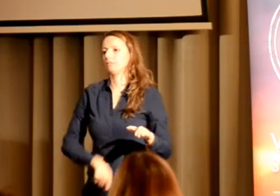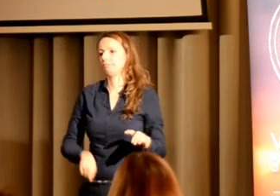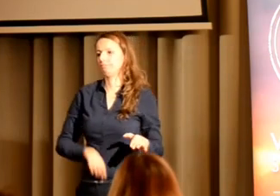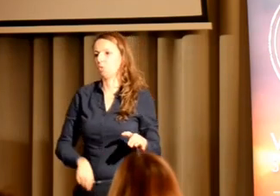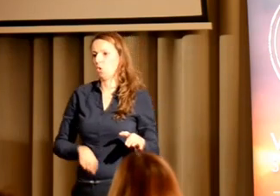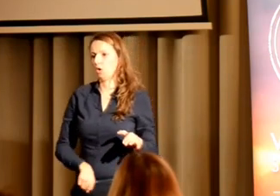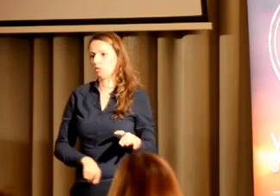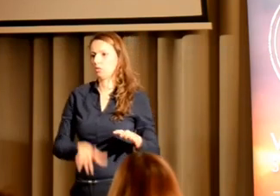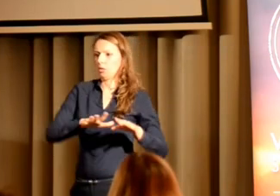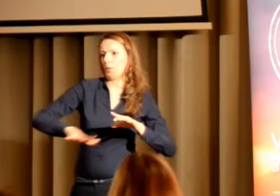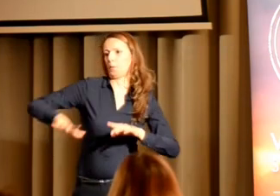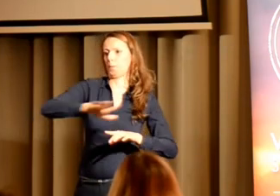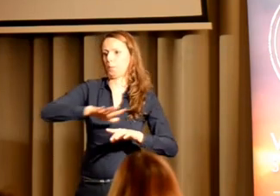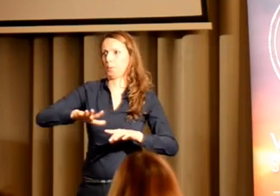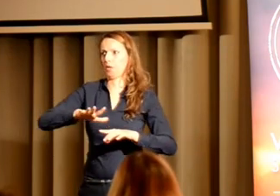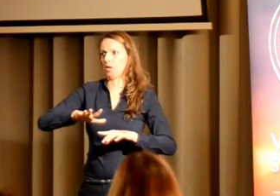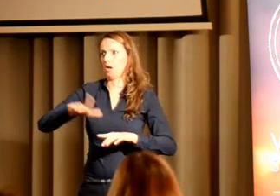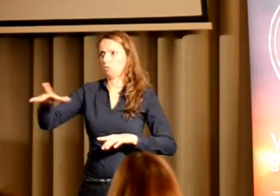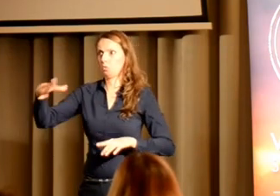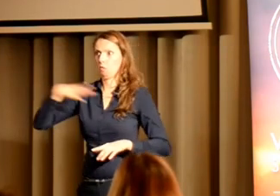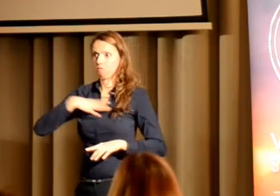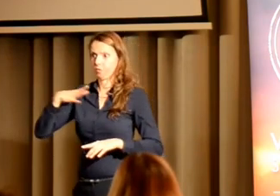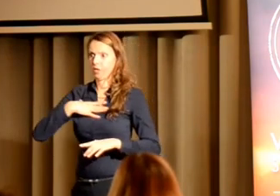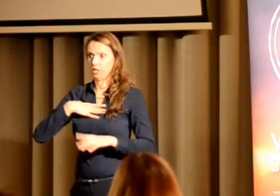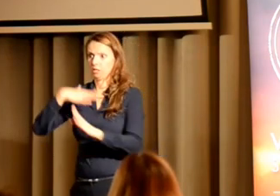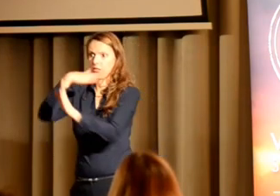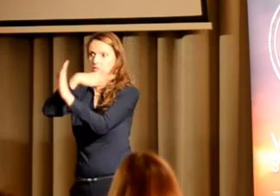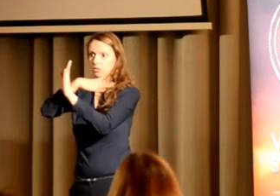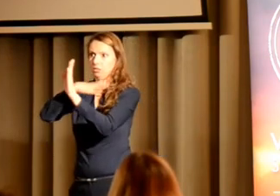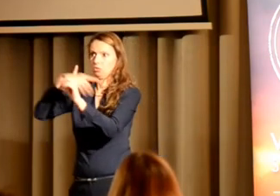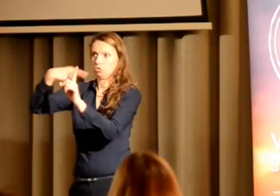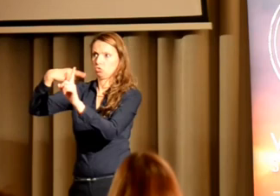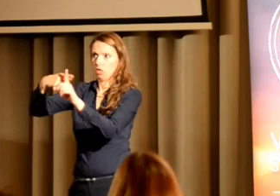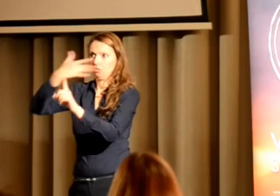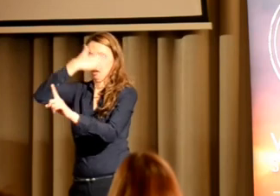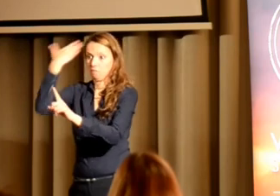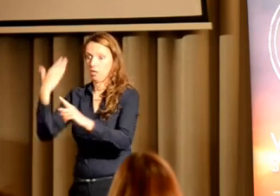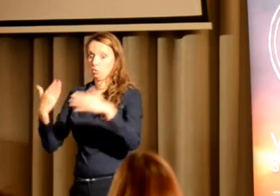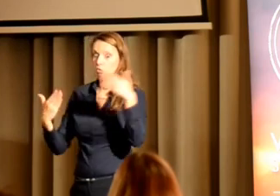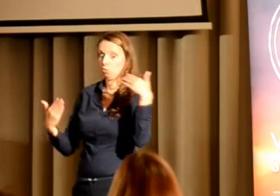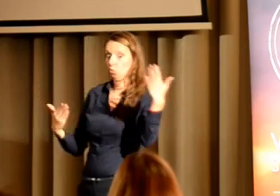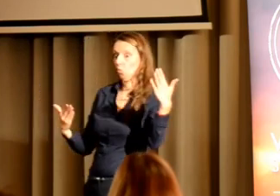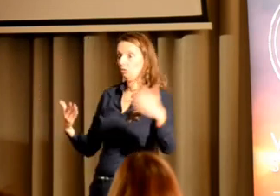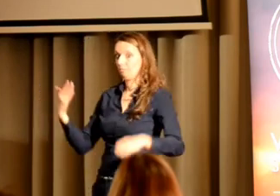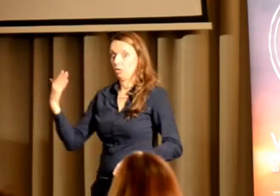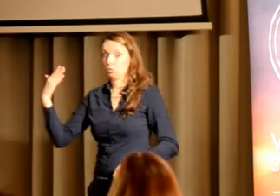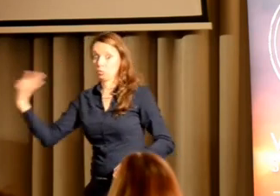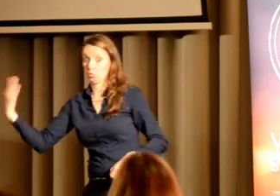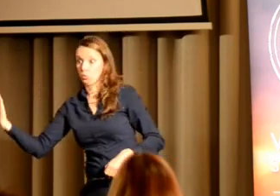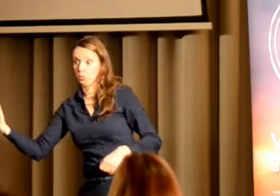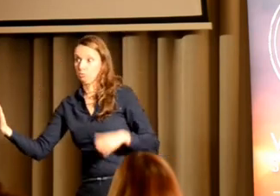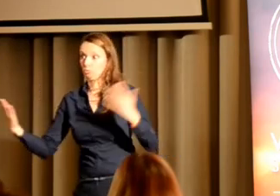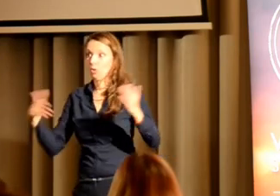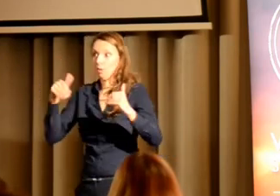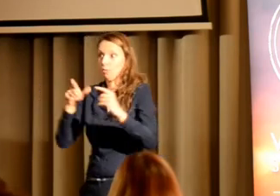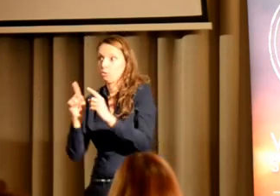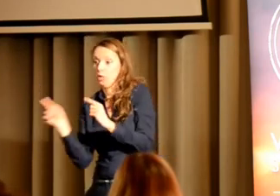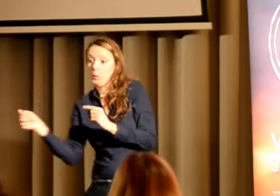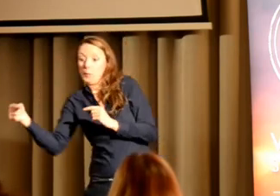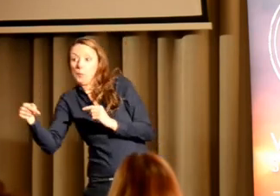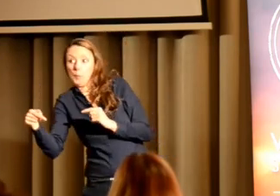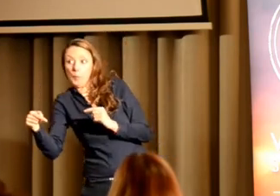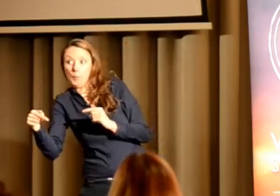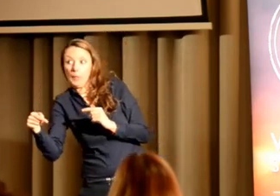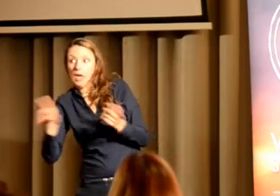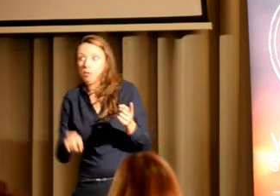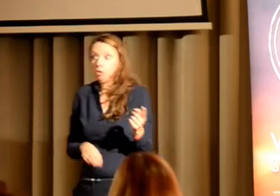Jak taki wilk przychodzi na skrzyżowanie, bo to czasami nie może się zdecydować, czy tak, a może jednak z tej strony, właśnie,